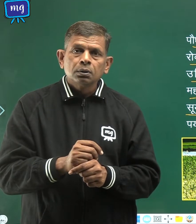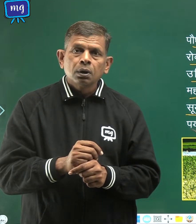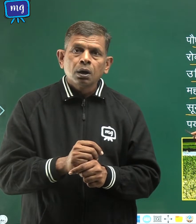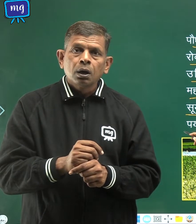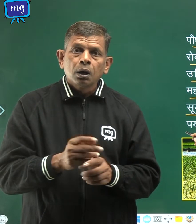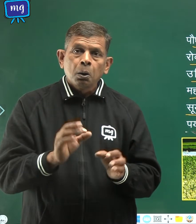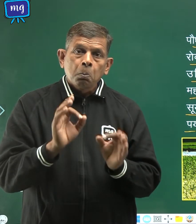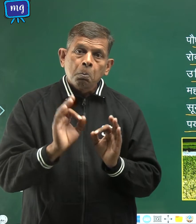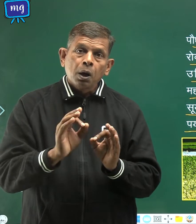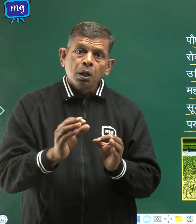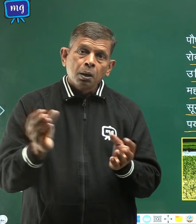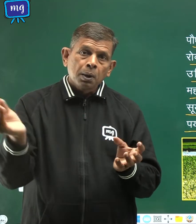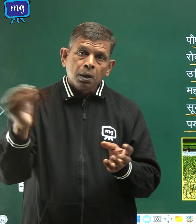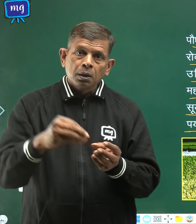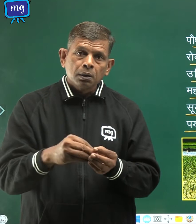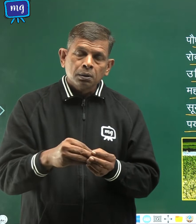पर्याप्त मात्रा में